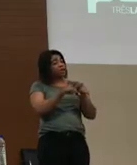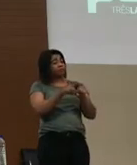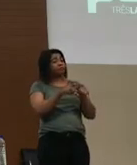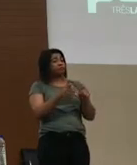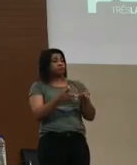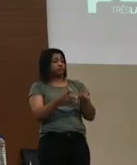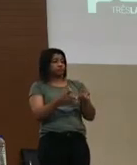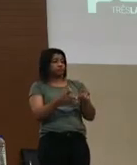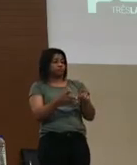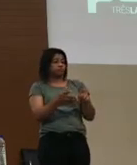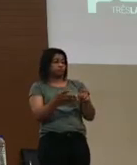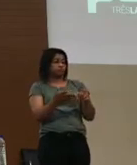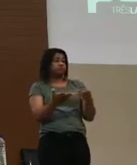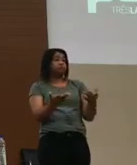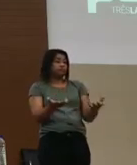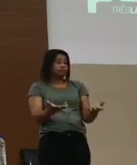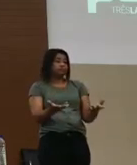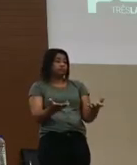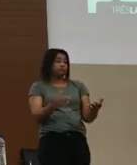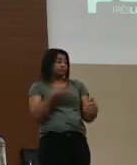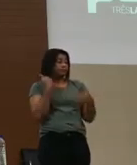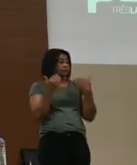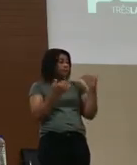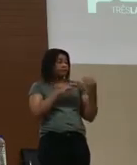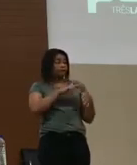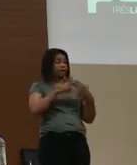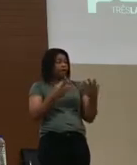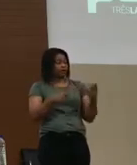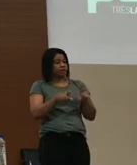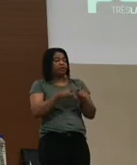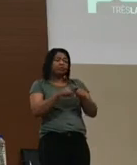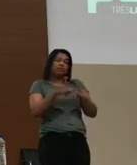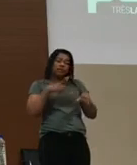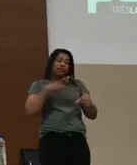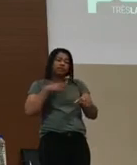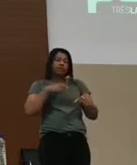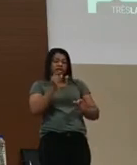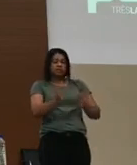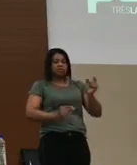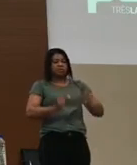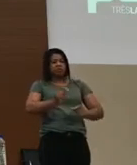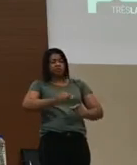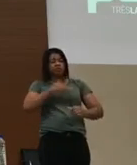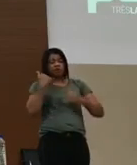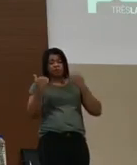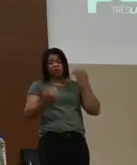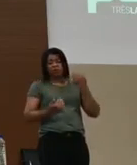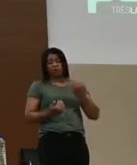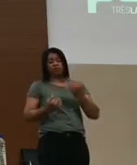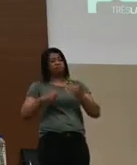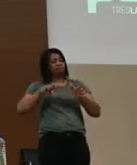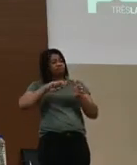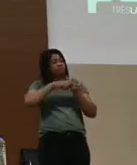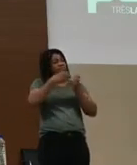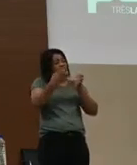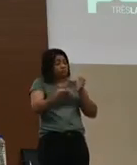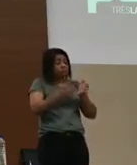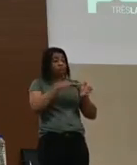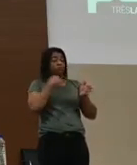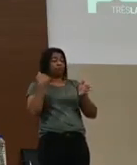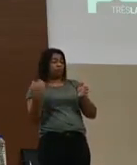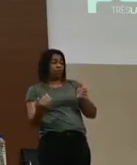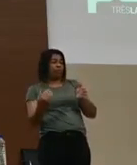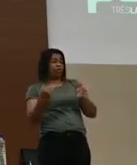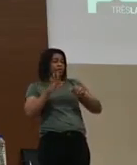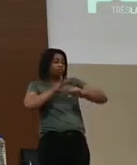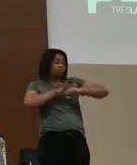de violência, morre de doença. E a gente diz assim: por quê? Nós oramos, nós pedimos ao Senhor para